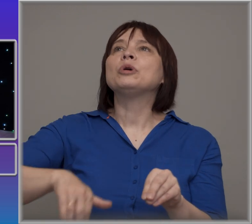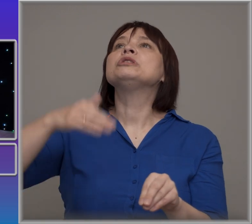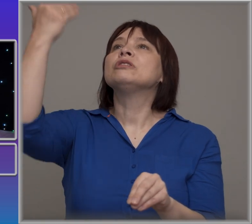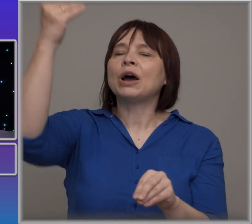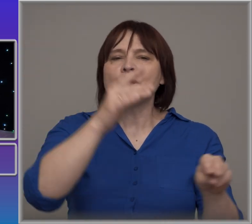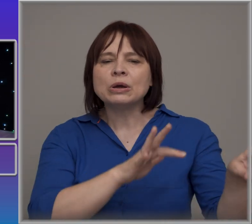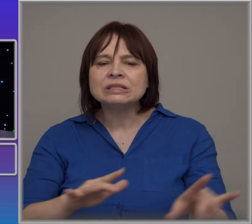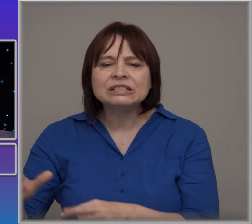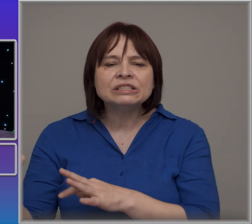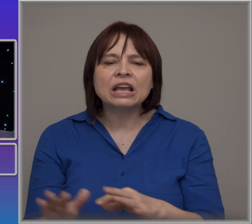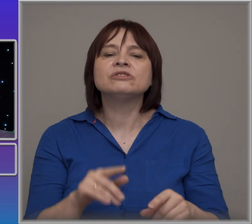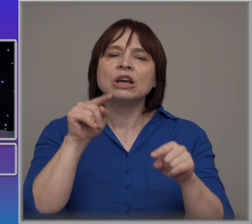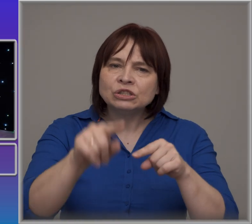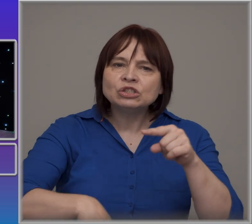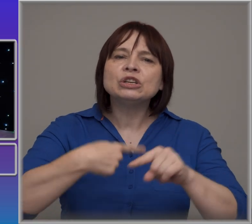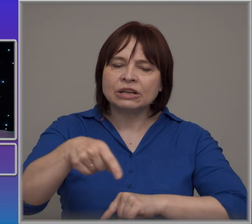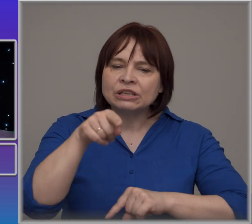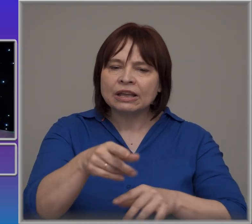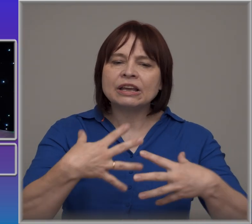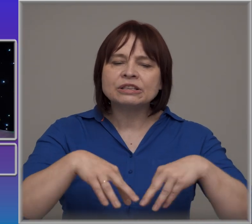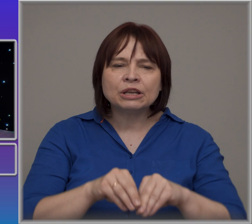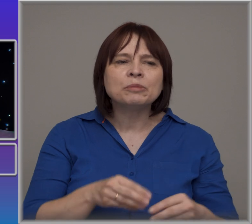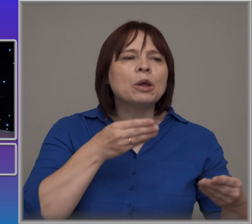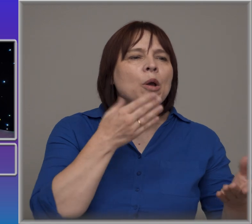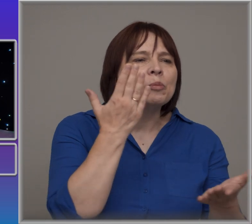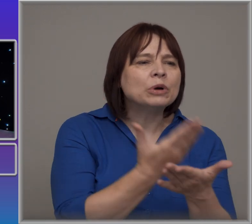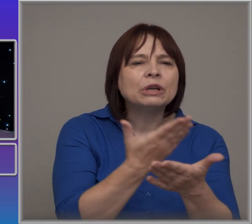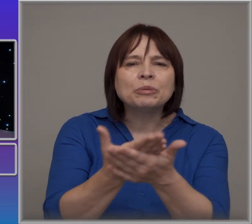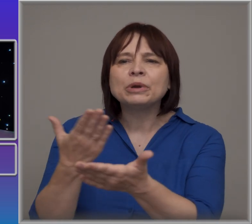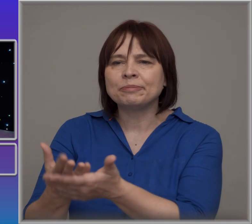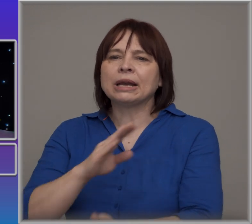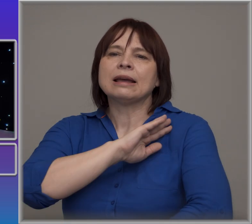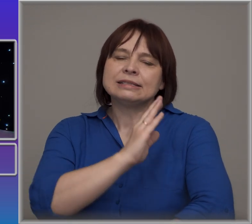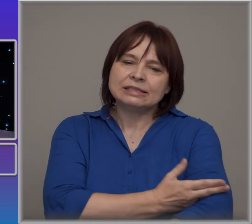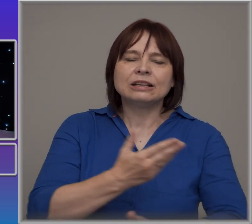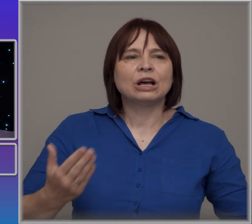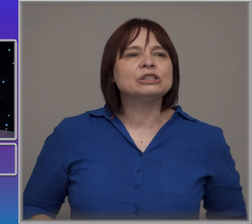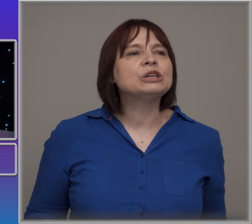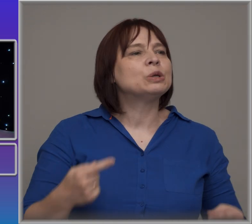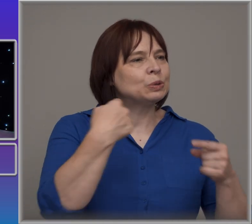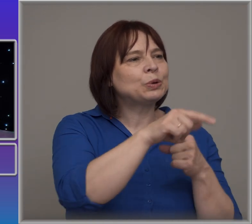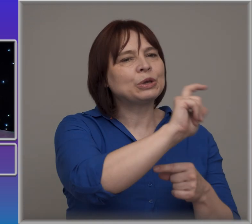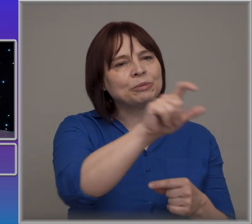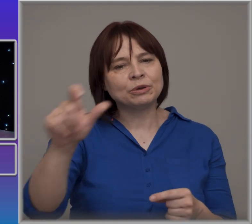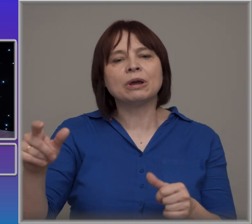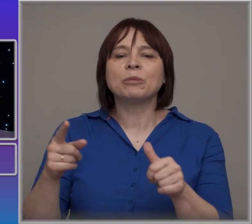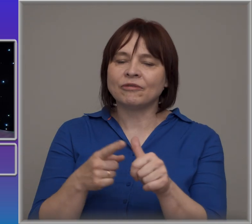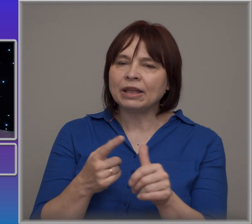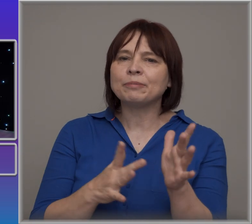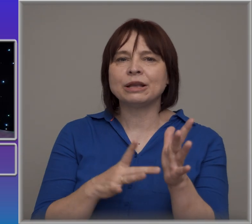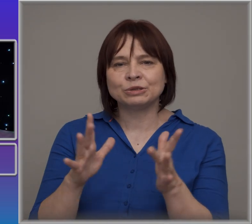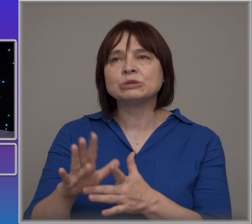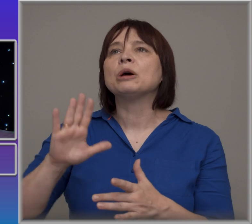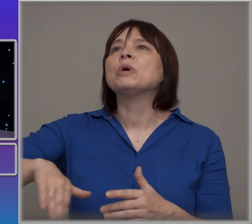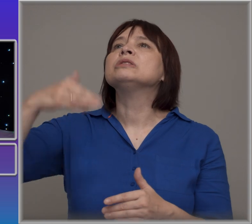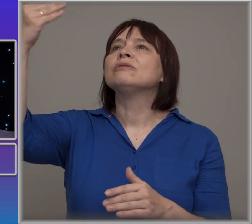как муж и жена, как нечто слитное, общее, Господь, во имя Иисуса Христа. И пускай Твое действие